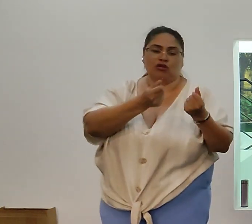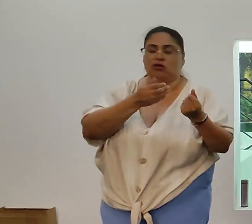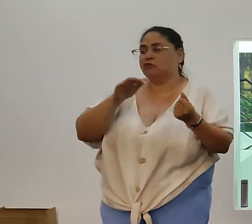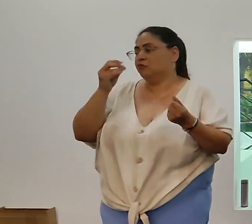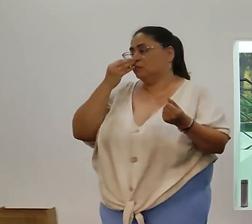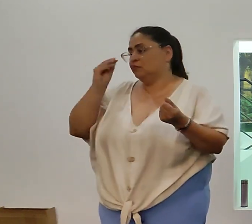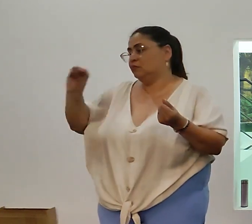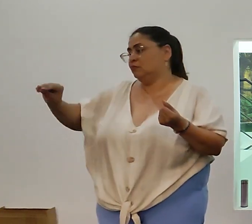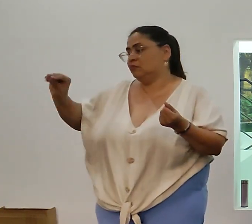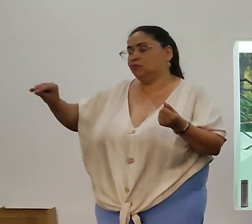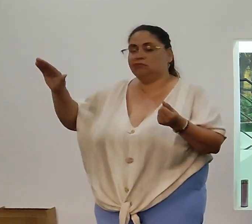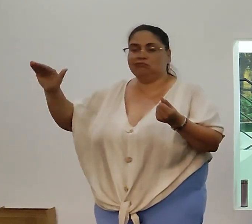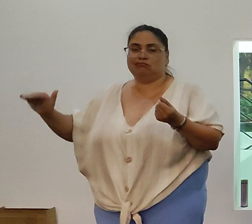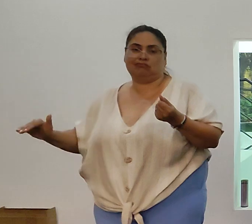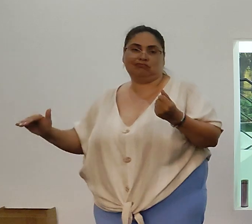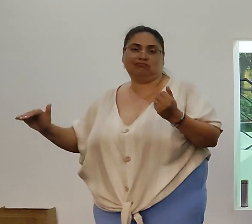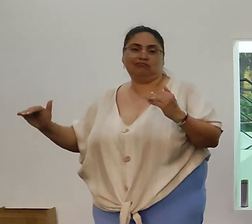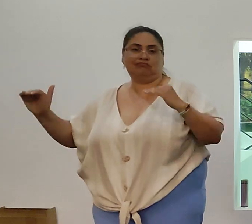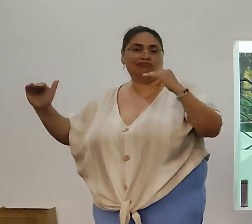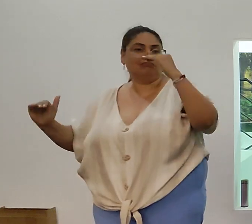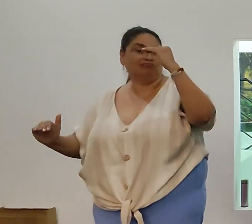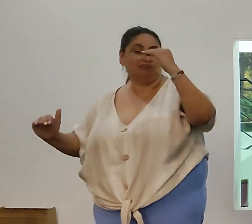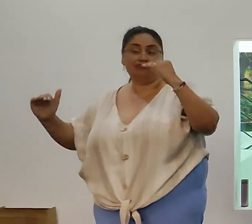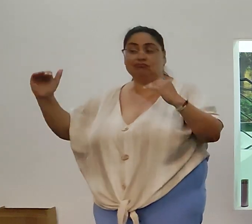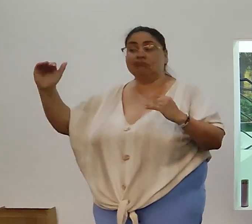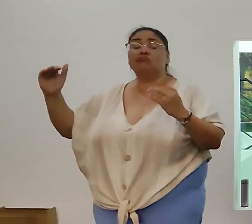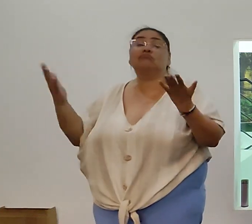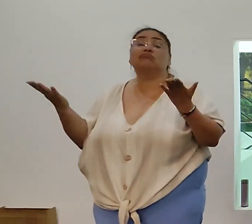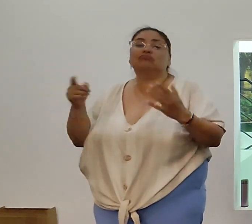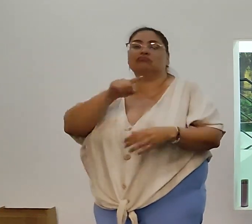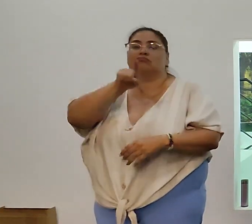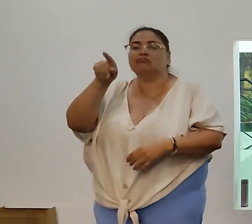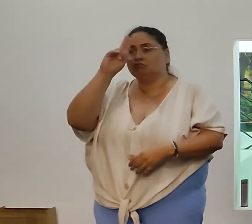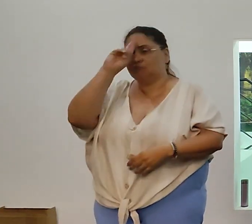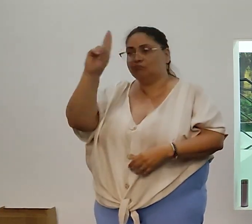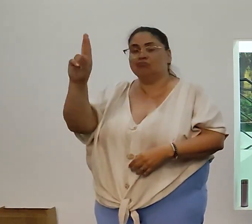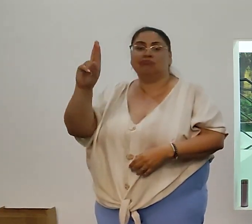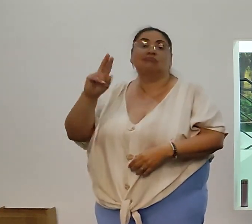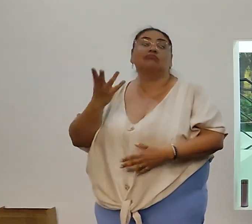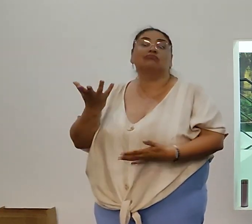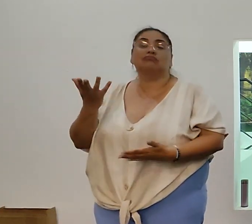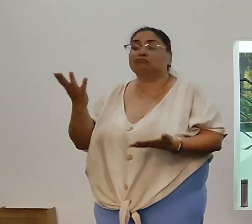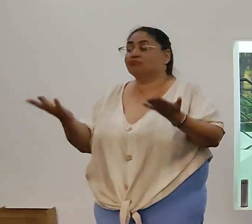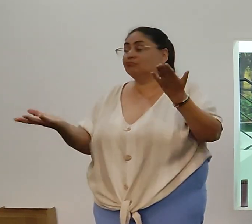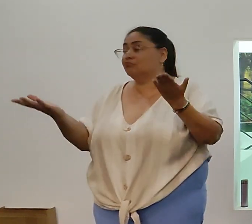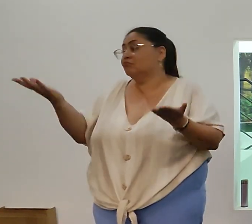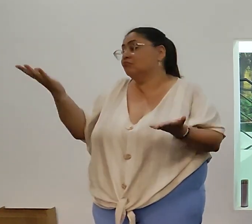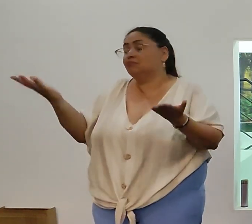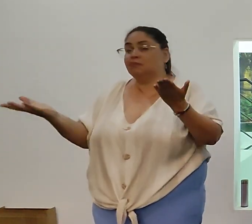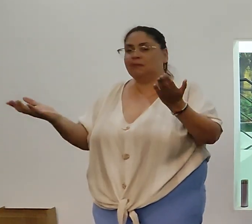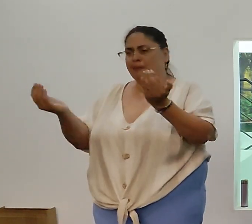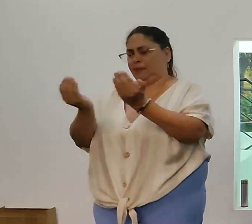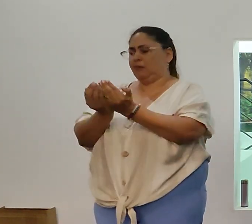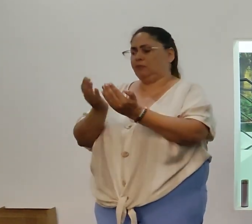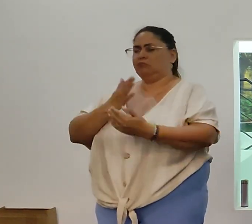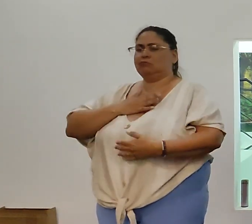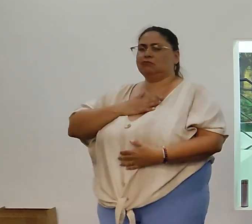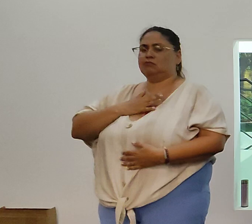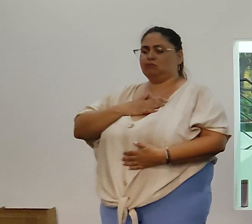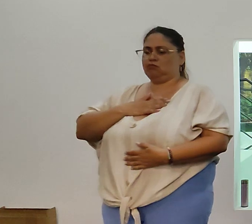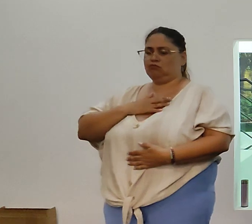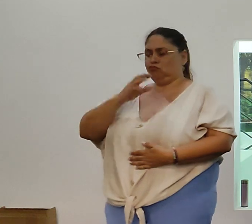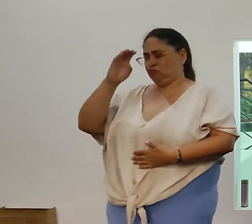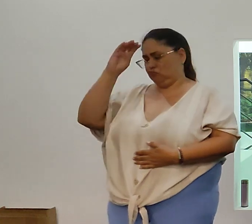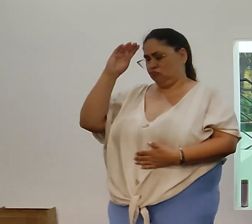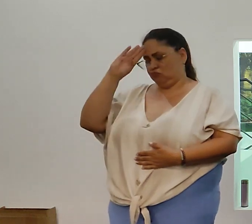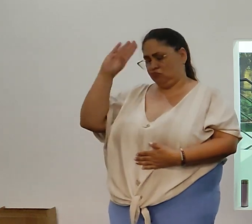desprezaremos o outro. Você já parou para pensar quem é o Senhor da sua vida? É de praxe o cristão dizer que o Senhor da sua vida